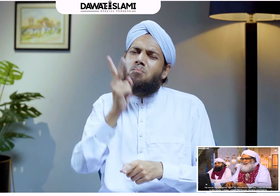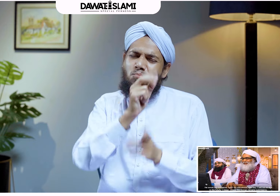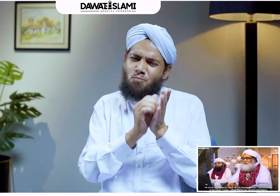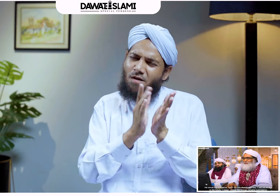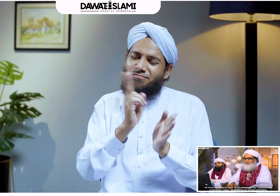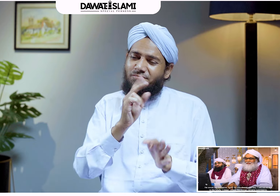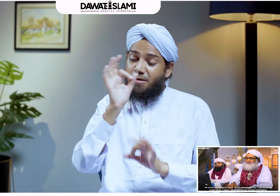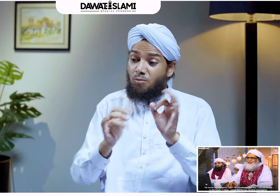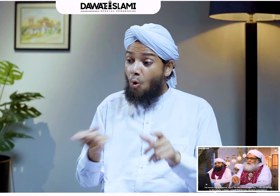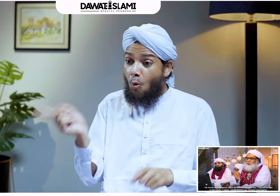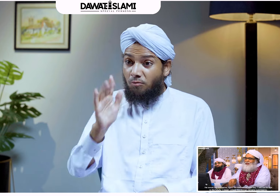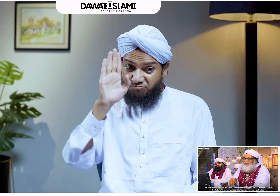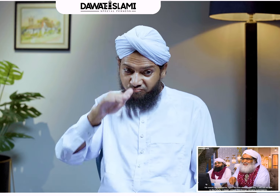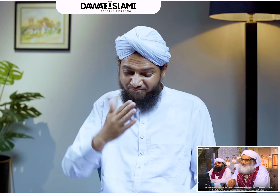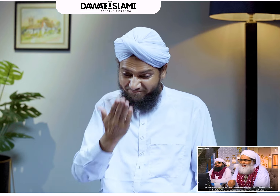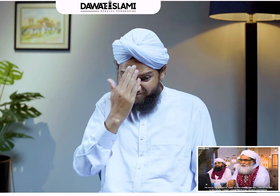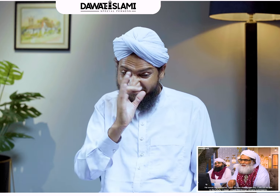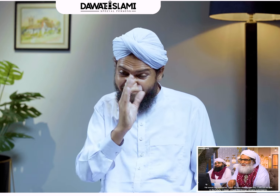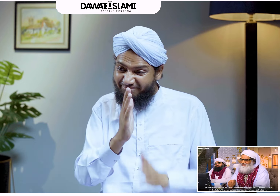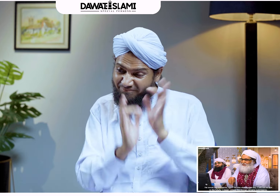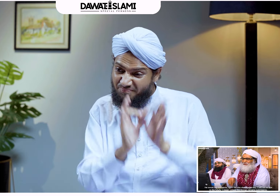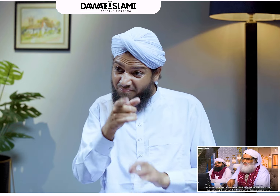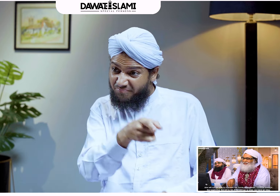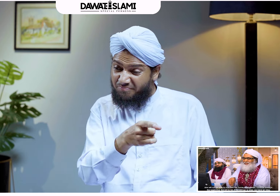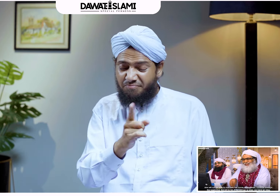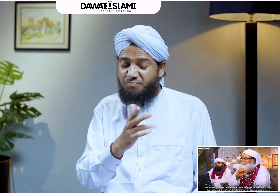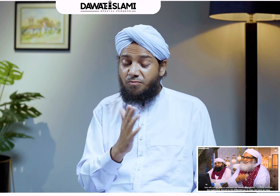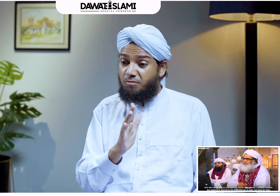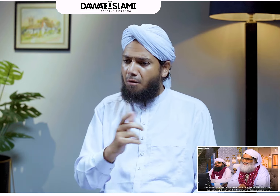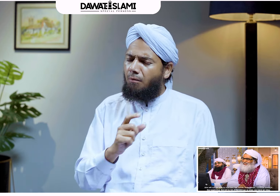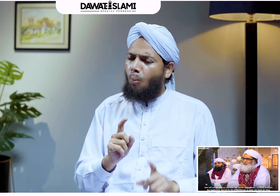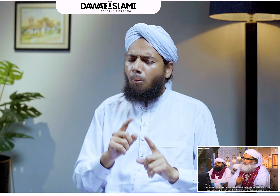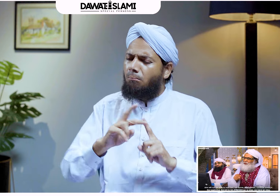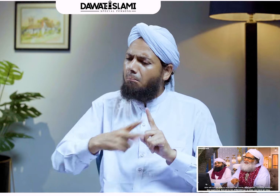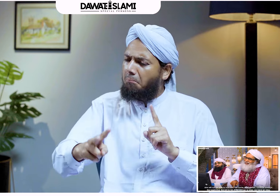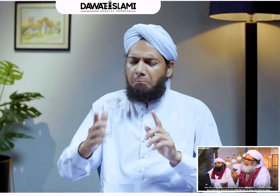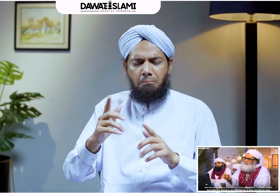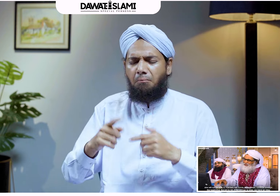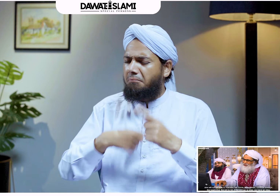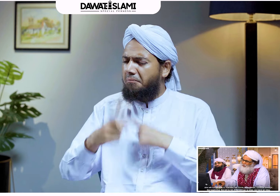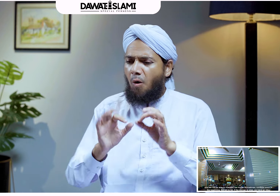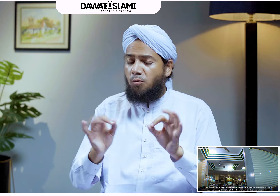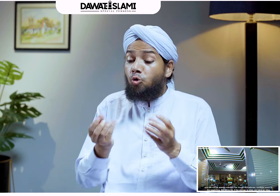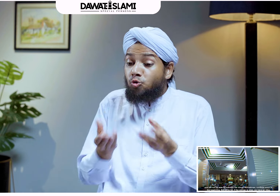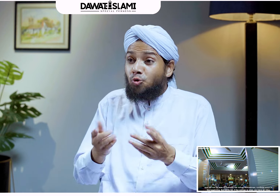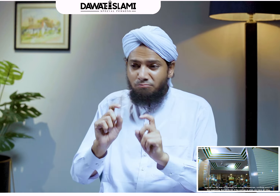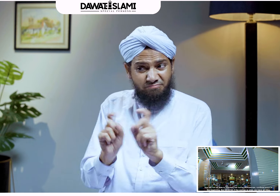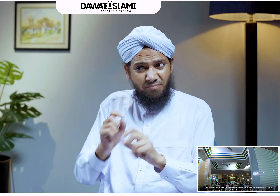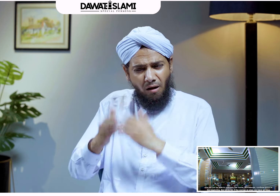یعنی کہ وہ جھک کر نہیں رہے گی نا عورت, وہ گھر چلا نہیں سکے گی. شروع میں جھگڑے بعض اوقات ہو جاتے ہیں, آہستہ آہستہ